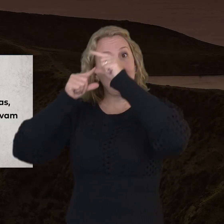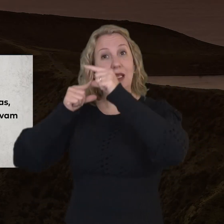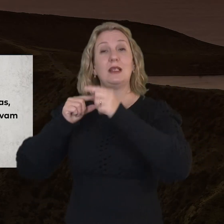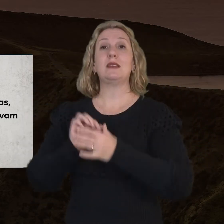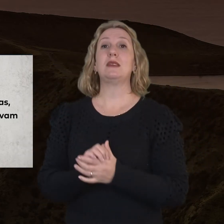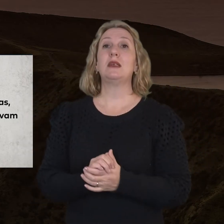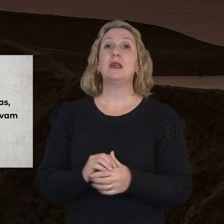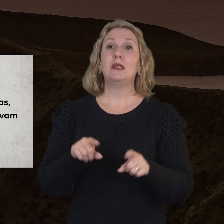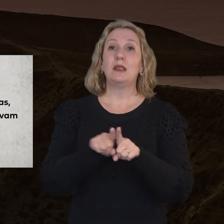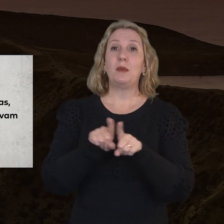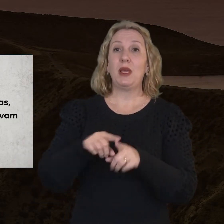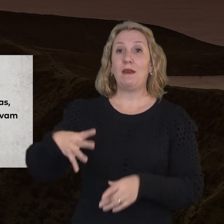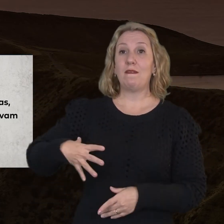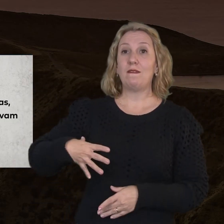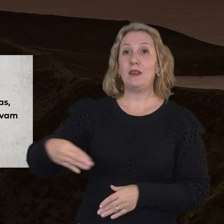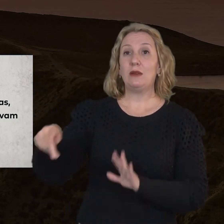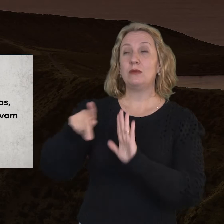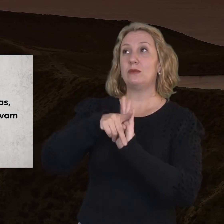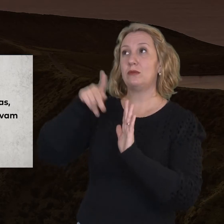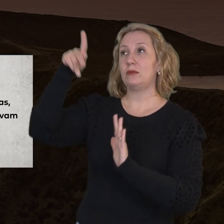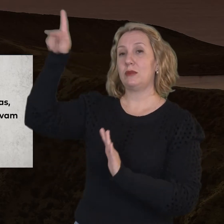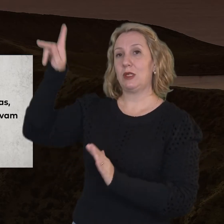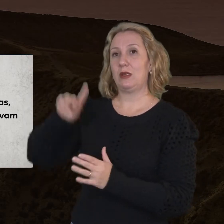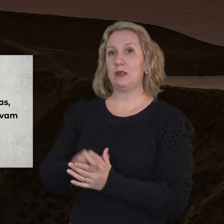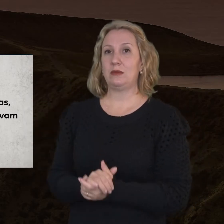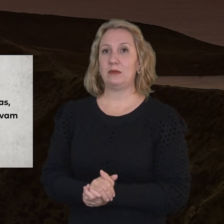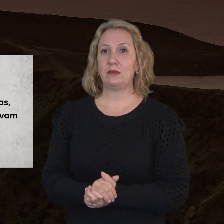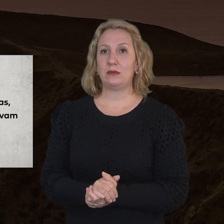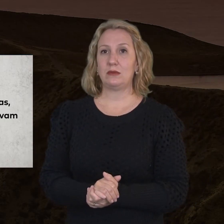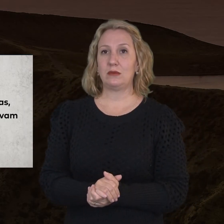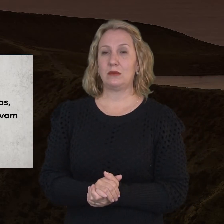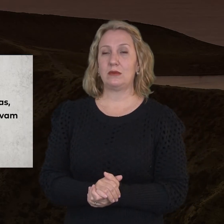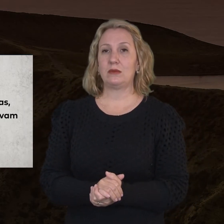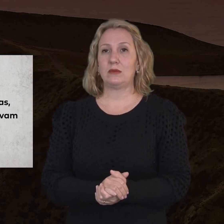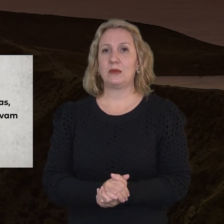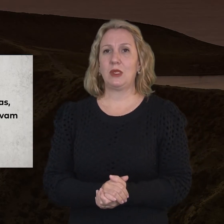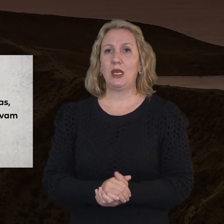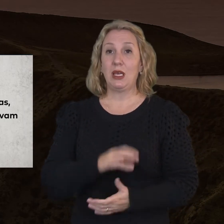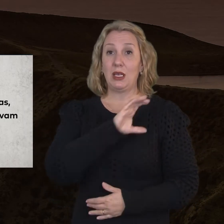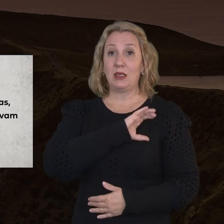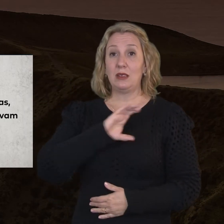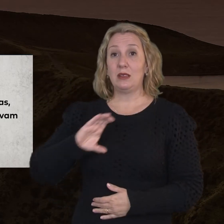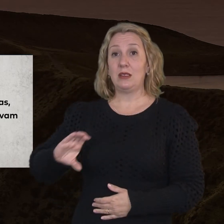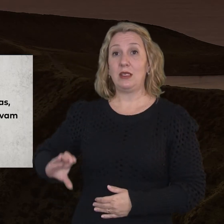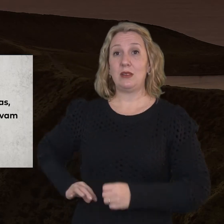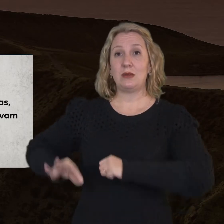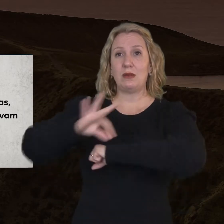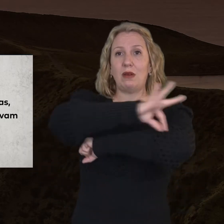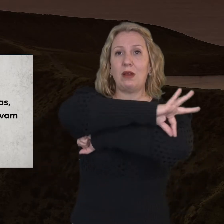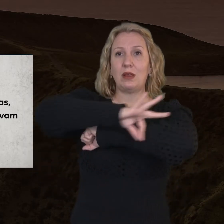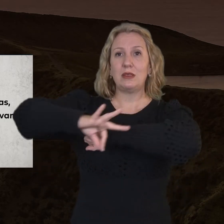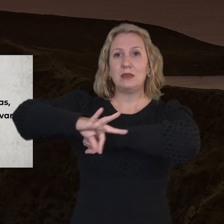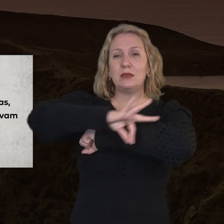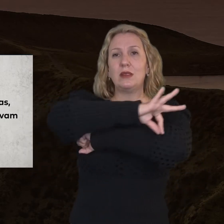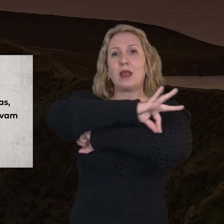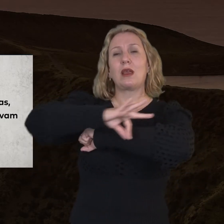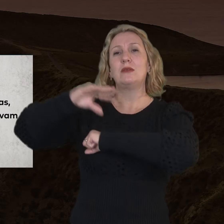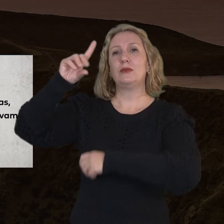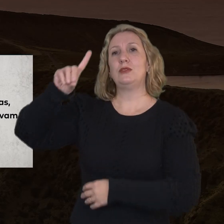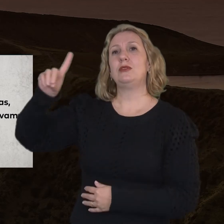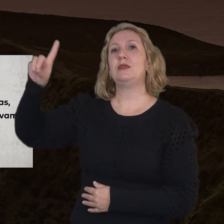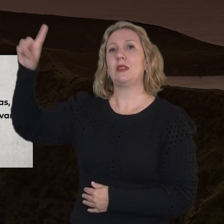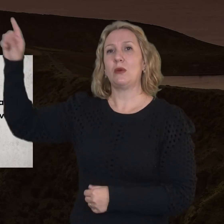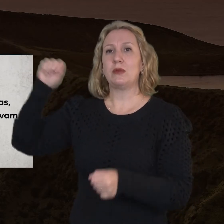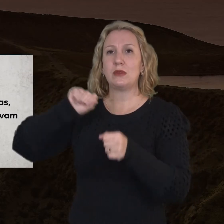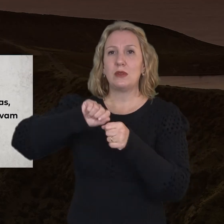então que mostra que quando cristo deus através do seu arquiteto que era cristo criou